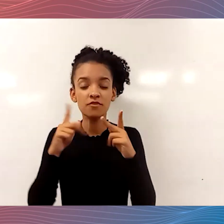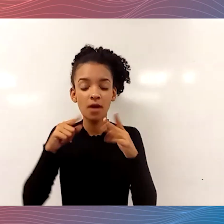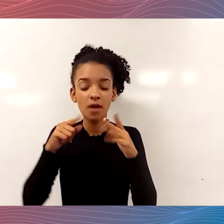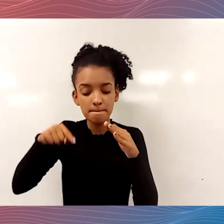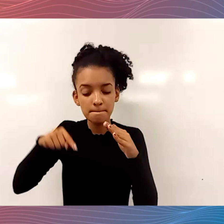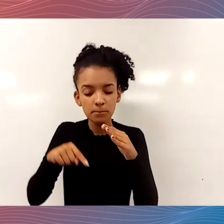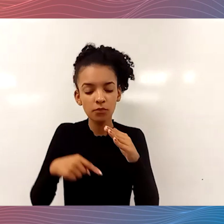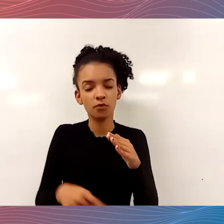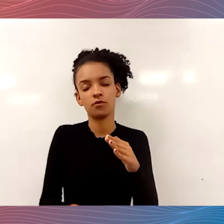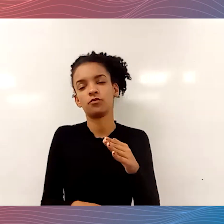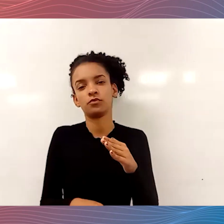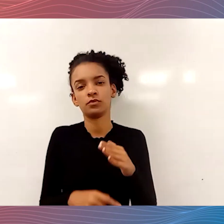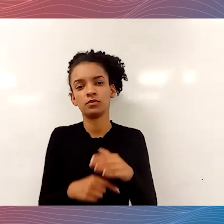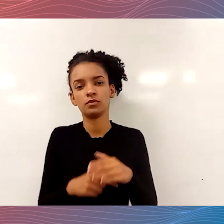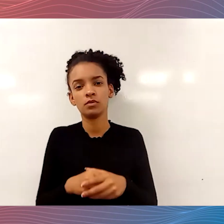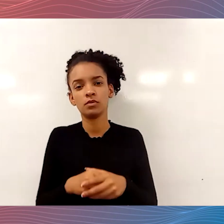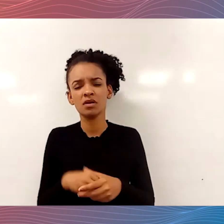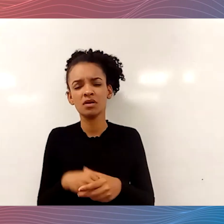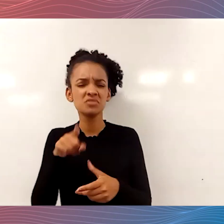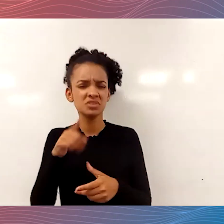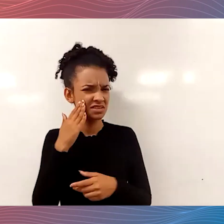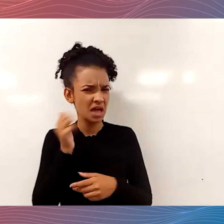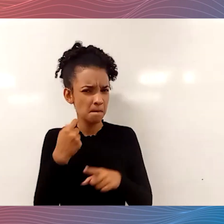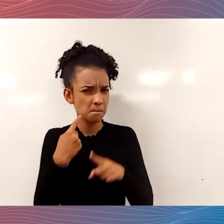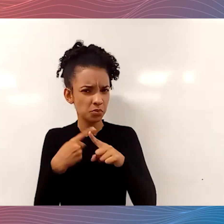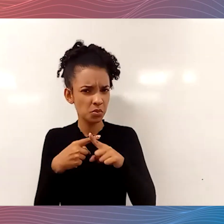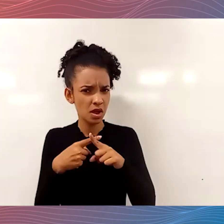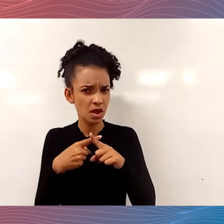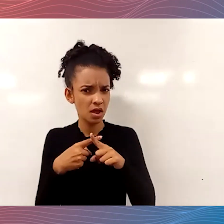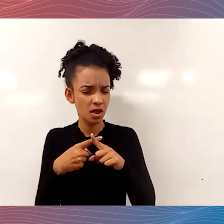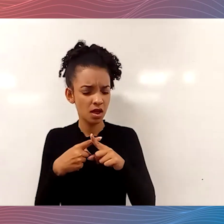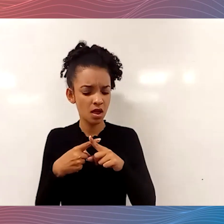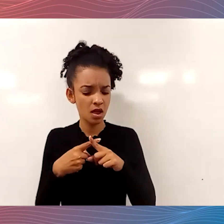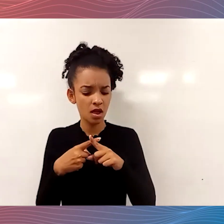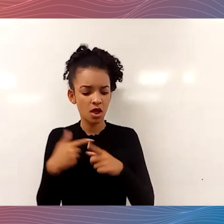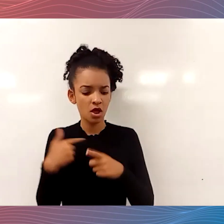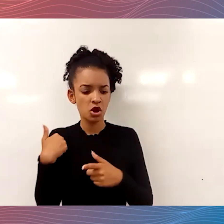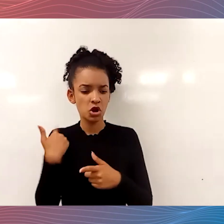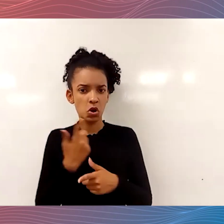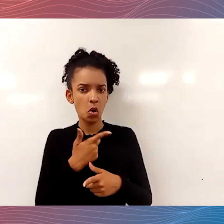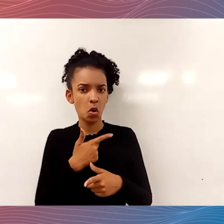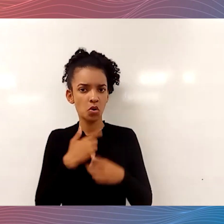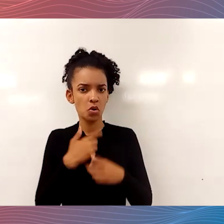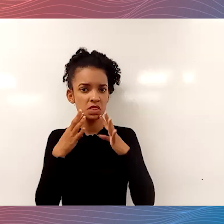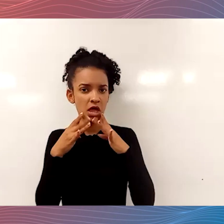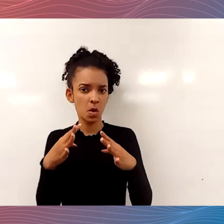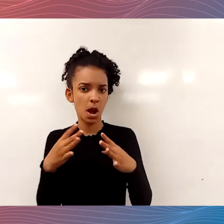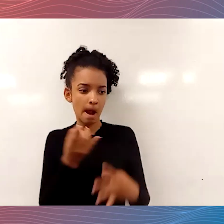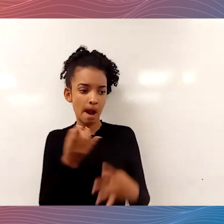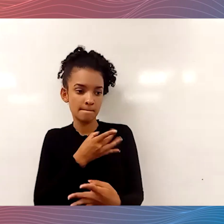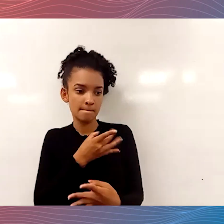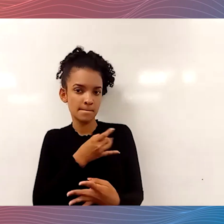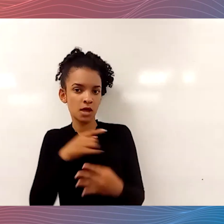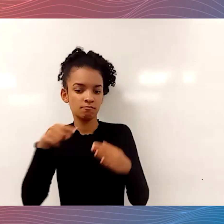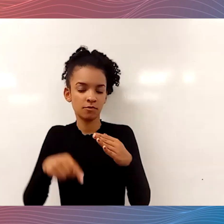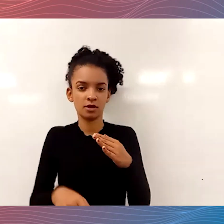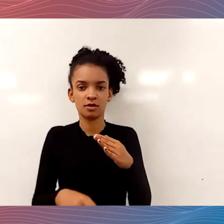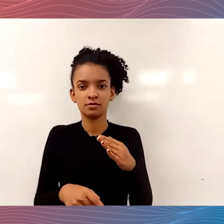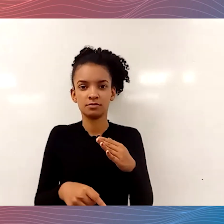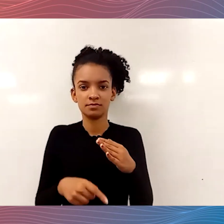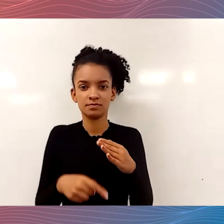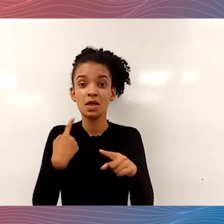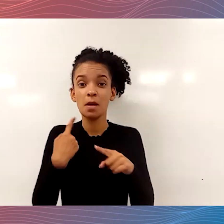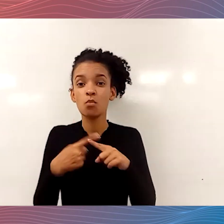Sabe por que o homem natural tem medo de mergulhar no rio? Porque tem medo de ser afogado. Como é que eu vou entrar